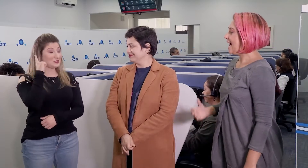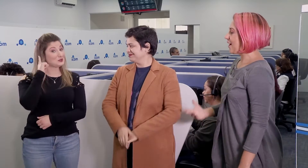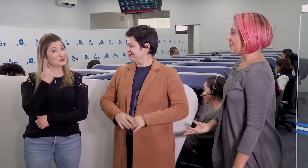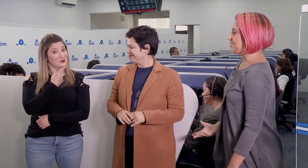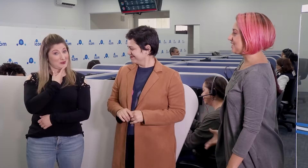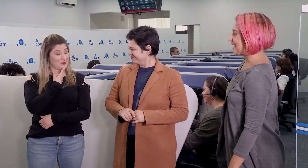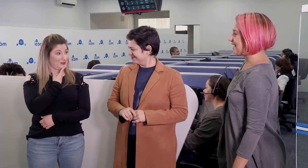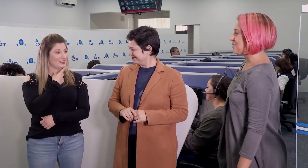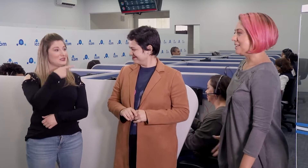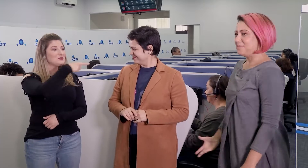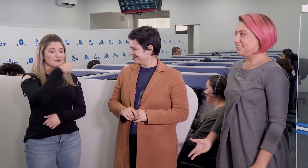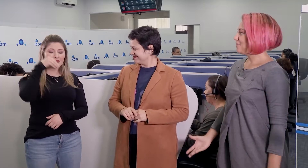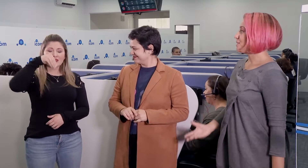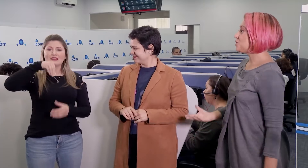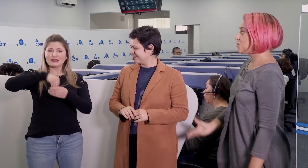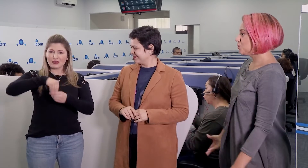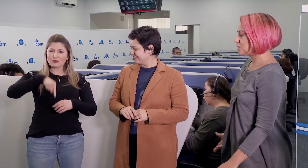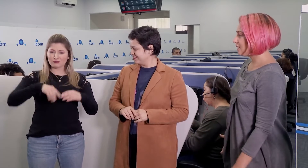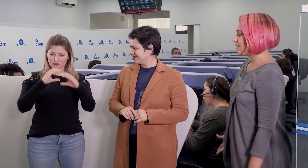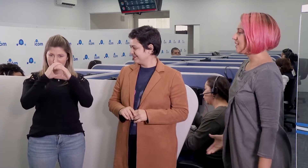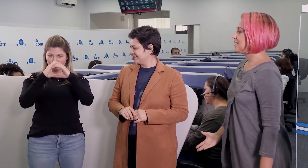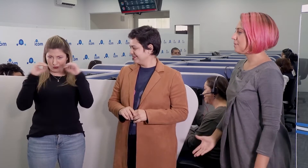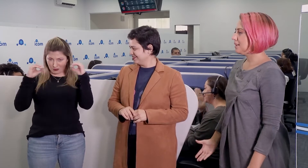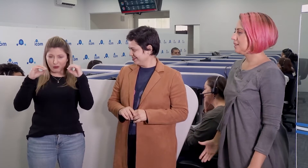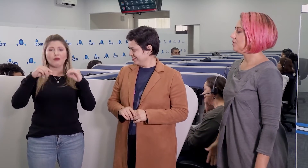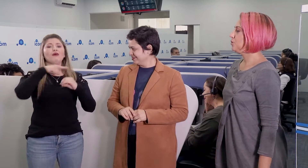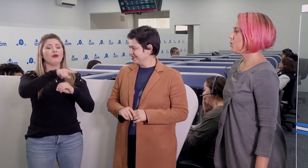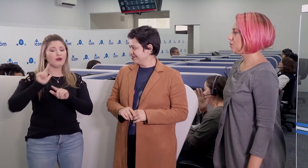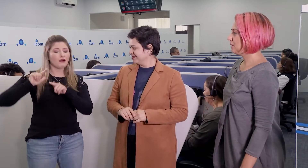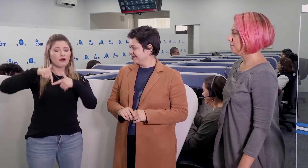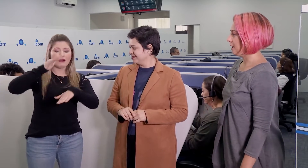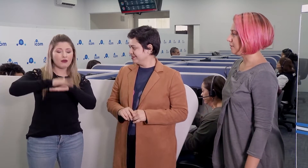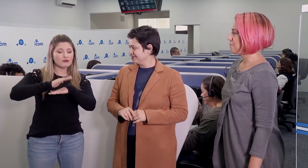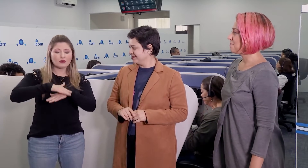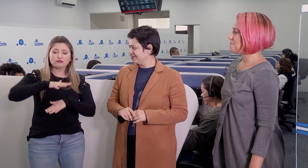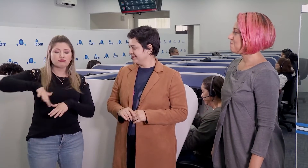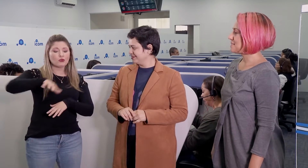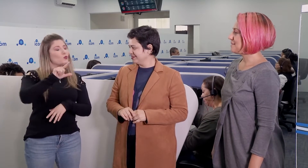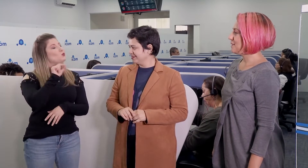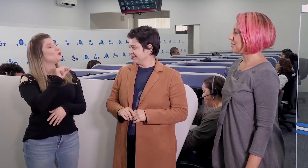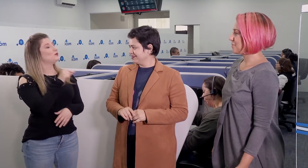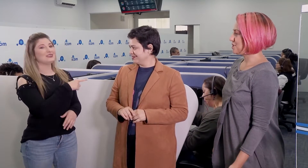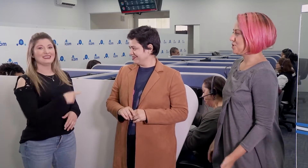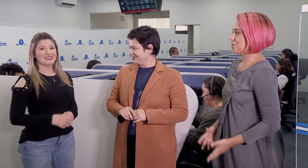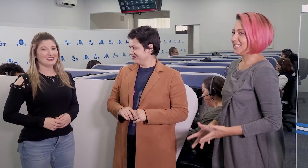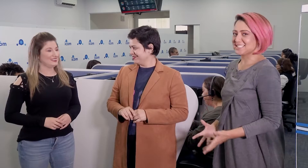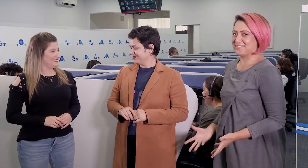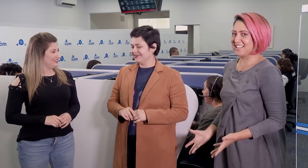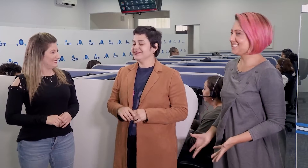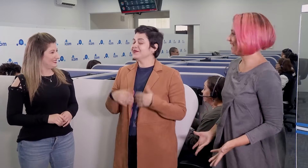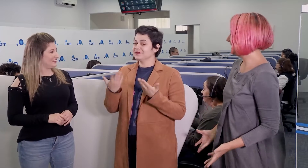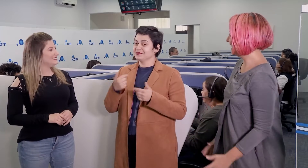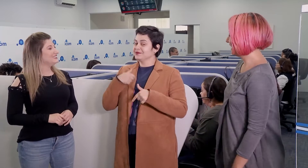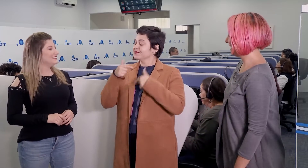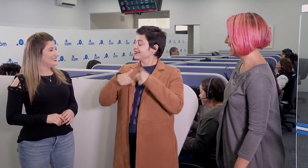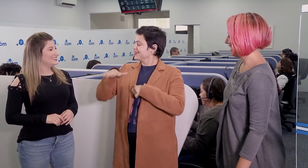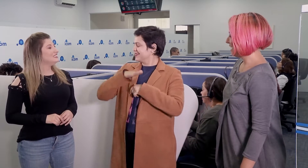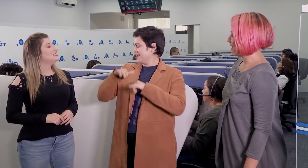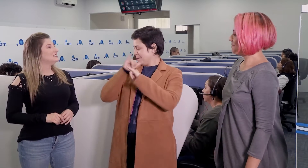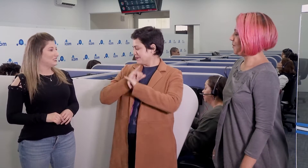Agora a gente está aqui com a Ana Emília, uma surda, que trabalha no ICOM também. Mas, Ana Emília, conta pra gente, o que você faz aqui? Bom,